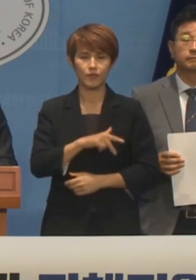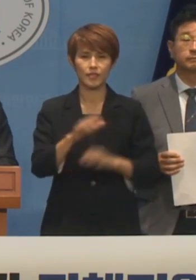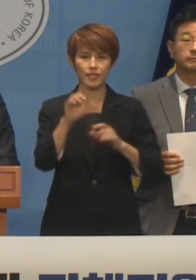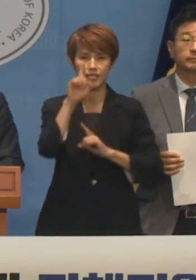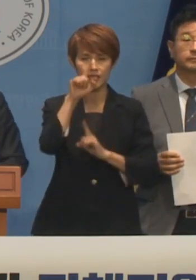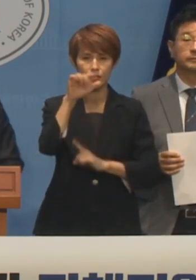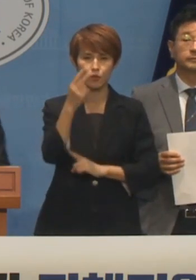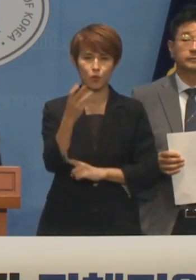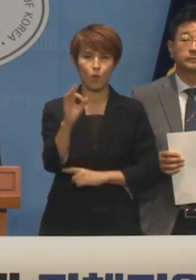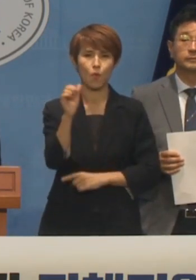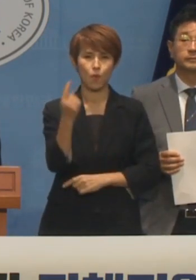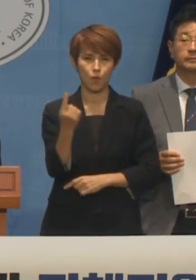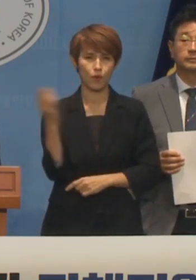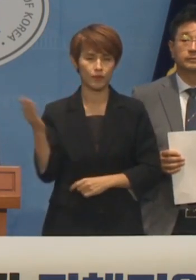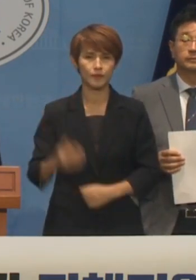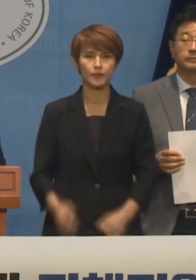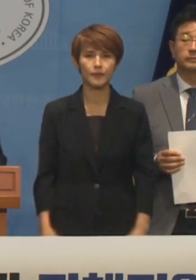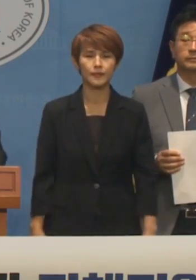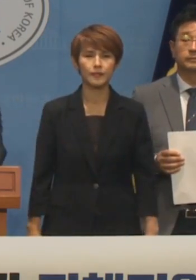이용호입니다.